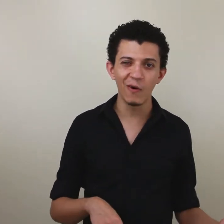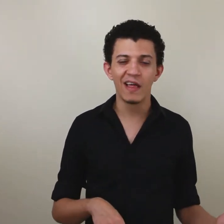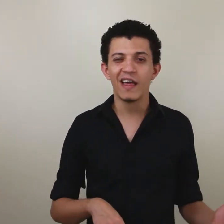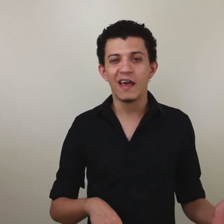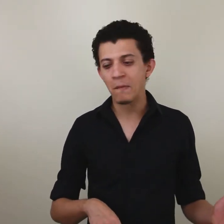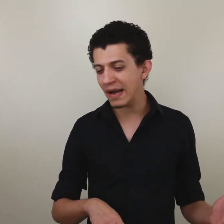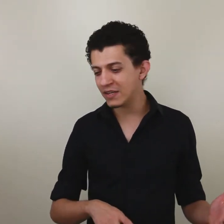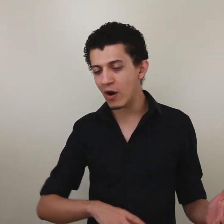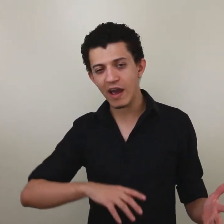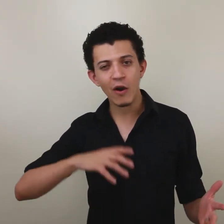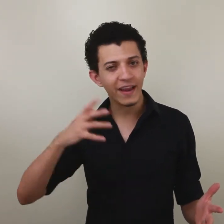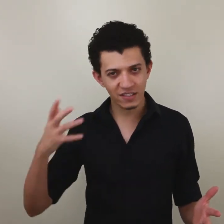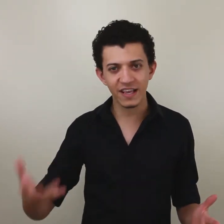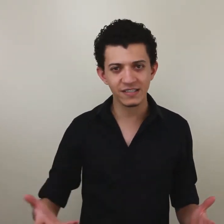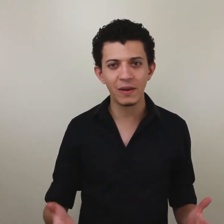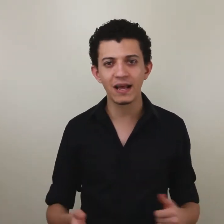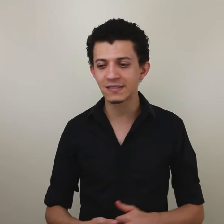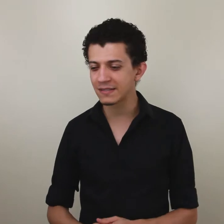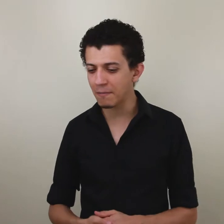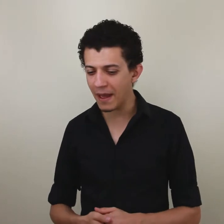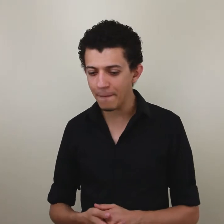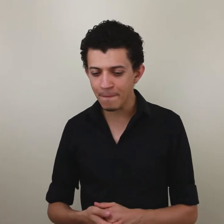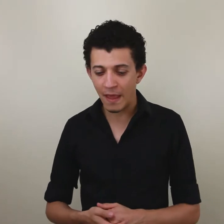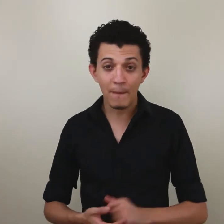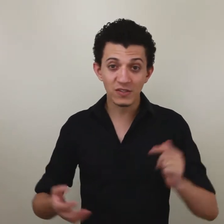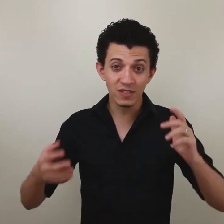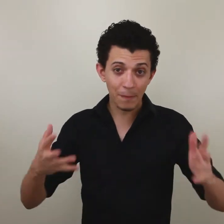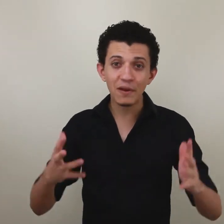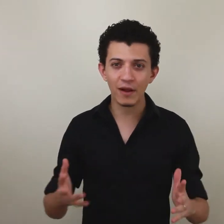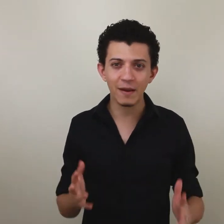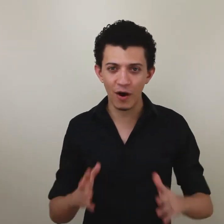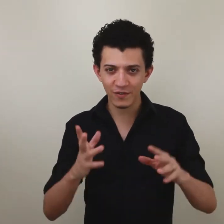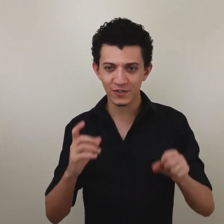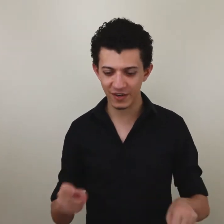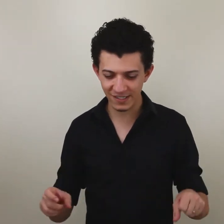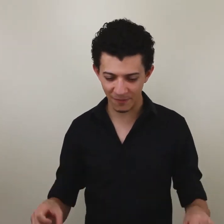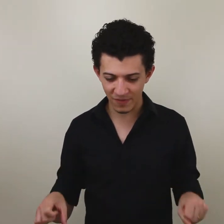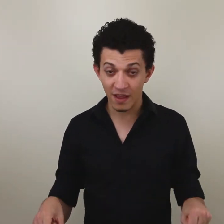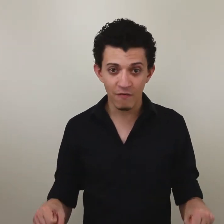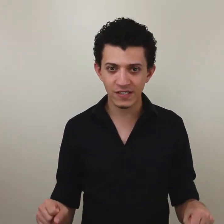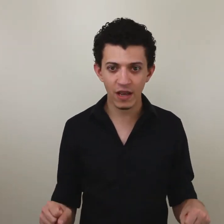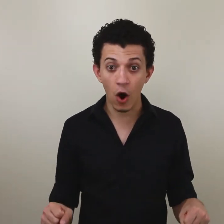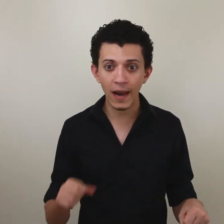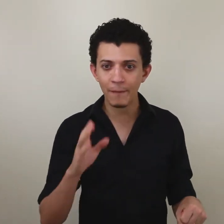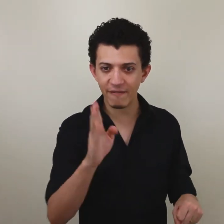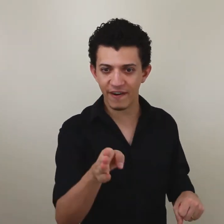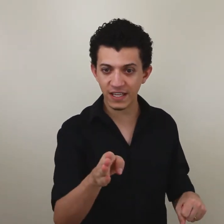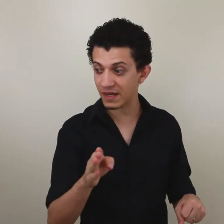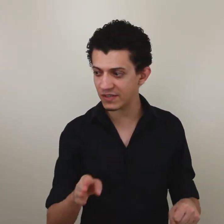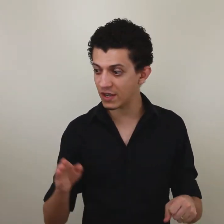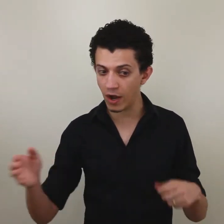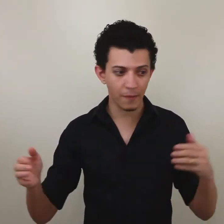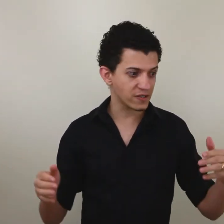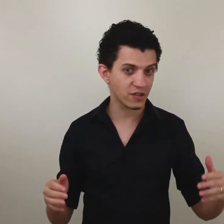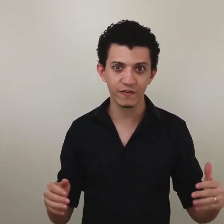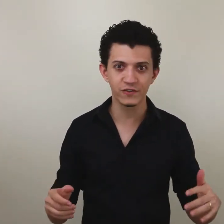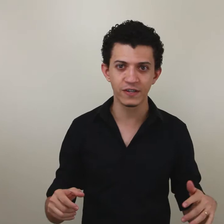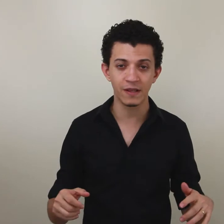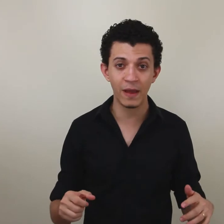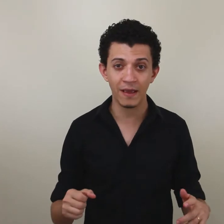mas eu acredito é semelhante também mas você pilota moto funciona assim você olha para frente mas você olha para o retrovisor e também